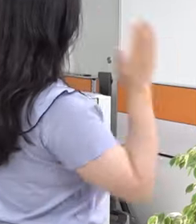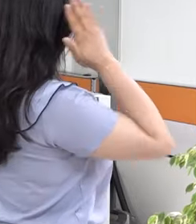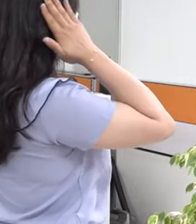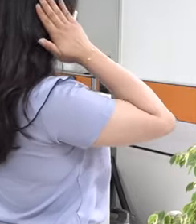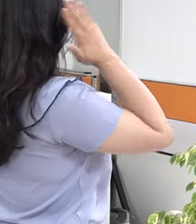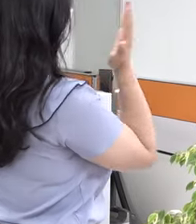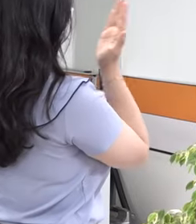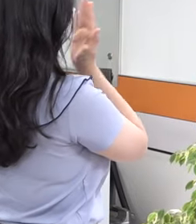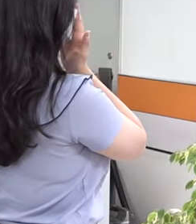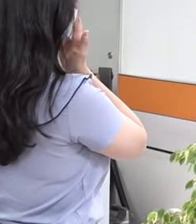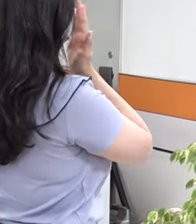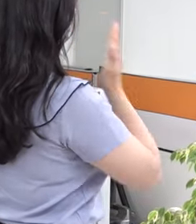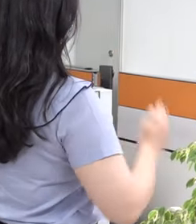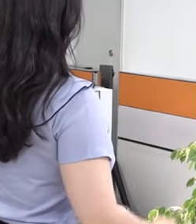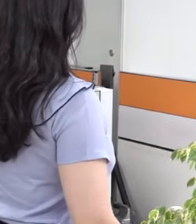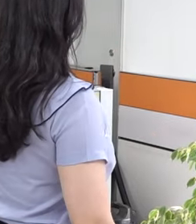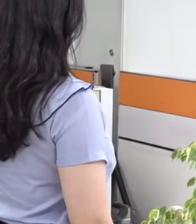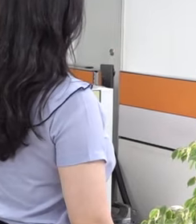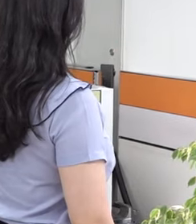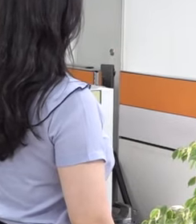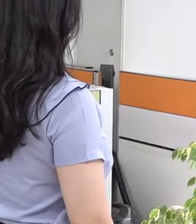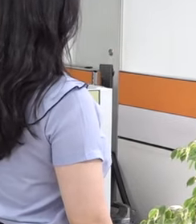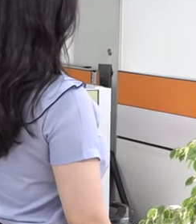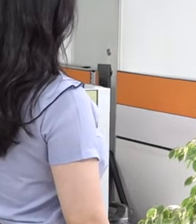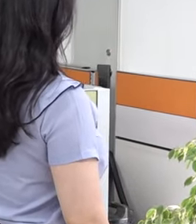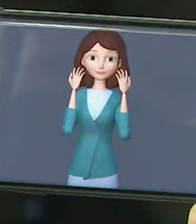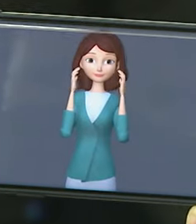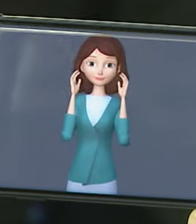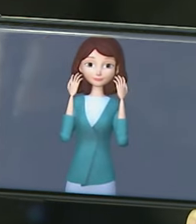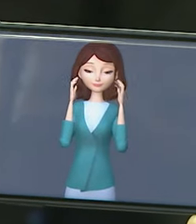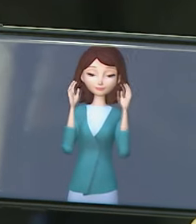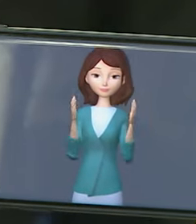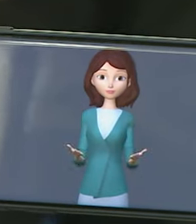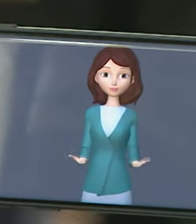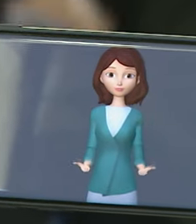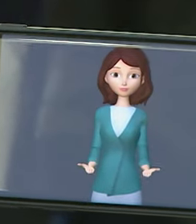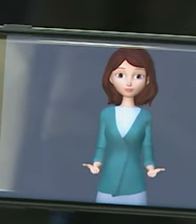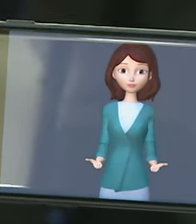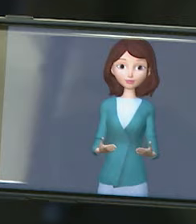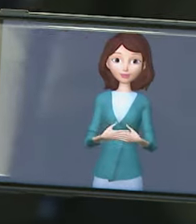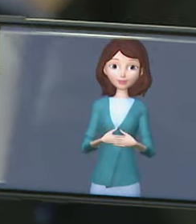가다 보면 또 까먹지 않습니까? 네. 그럼 이제 저 QR코드를 찍으면 이런 식으로 나와서 더 자세하게